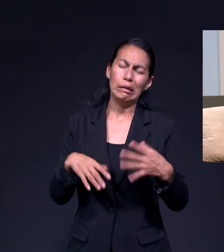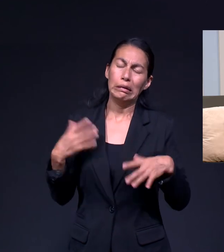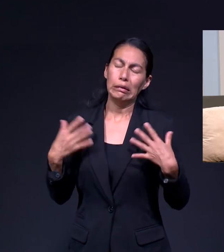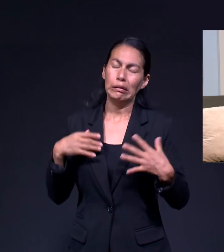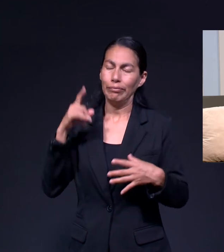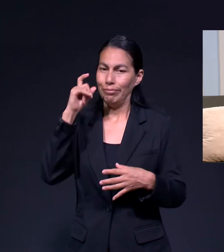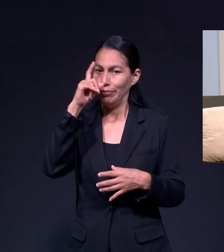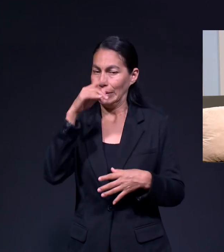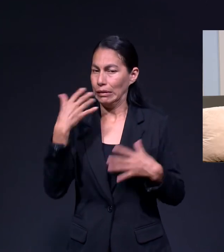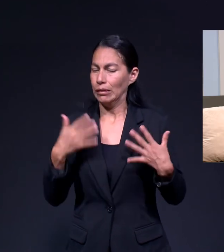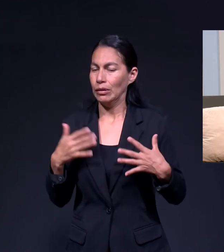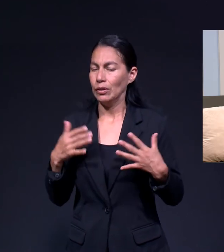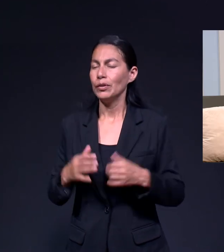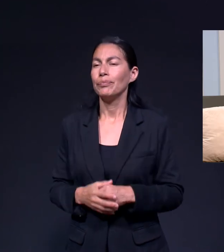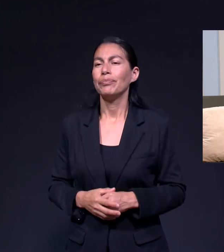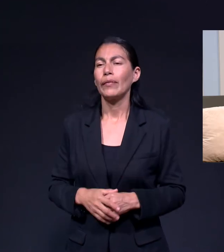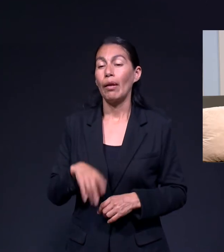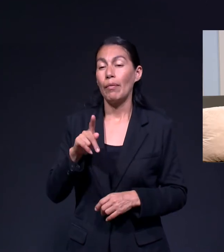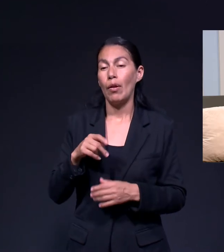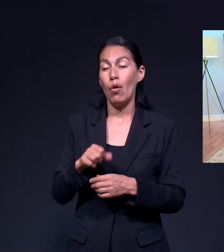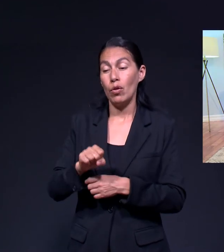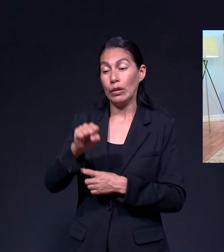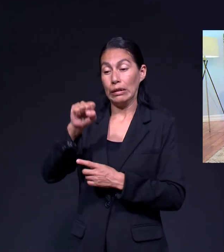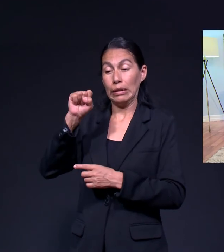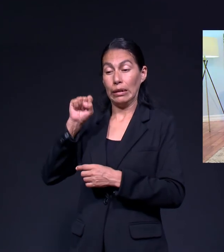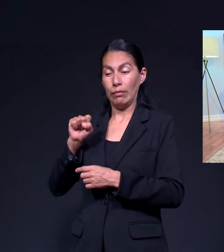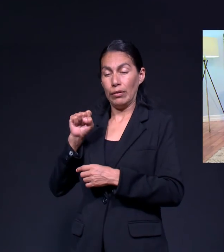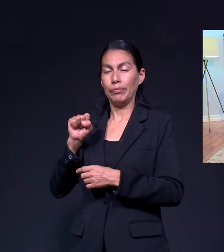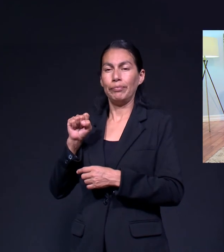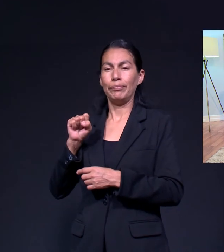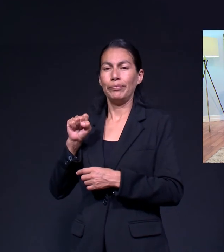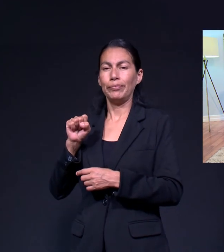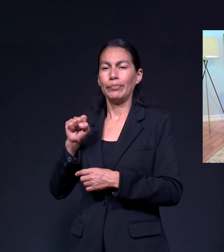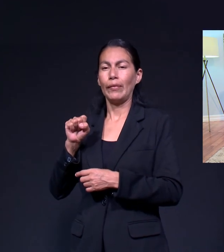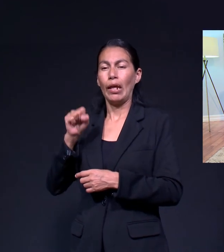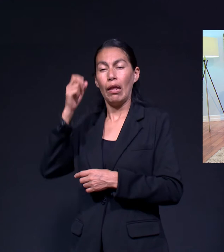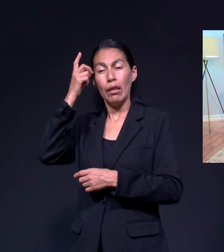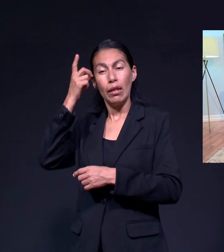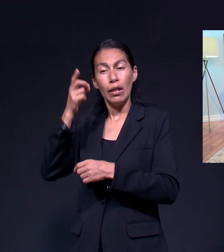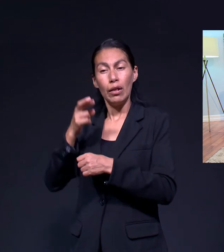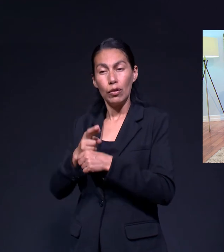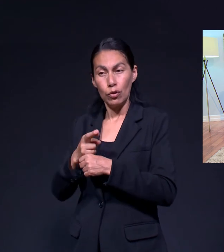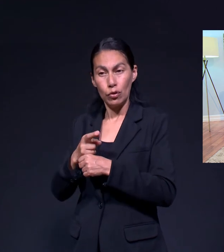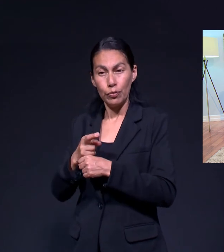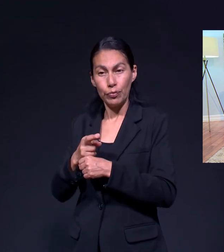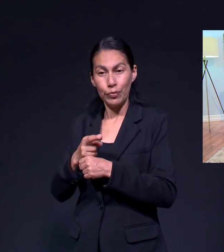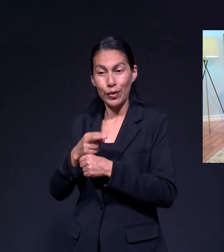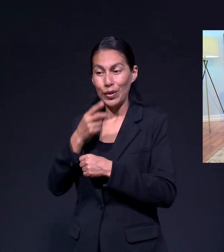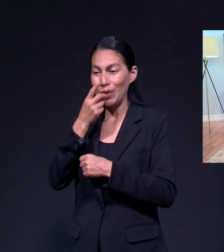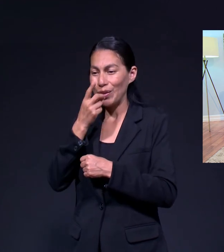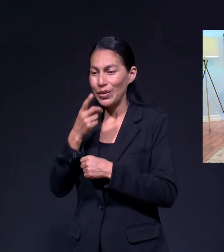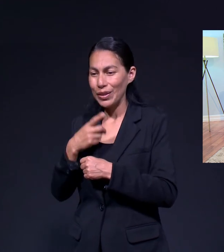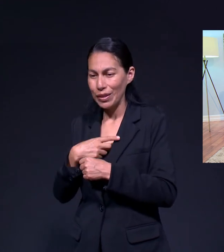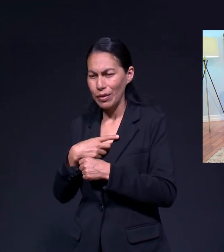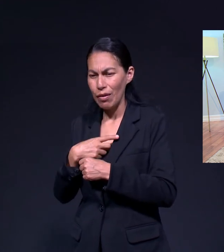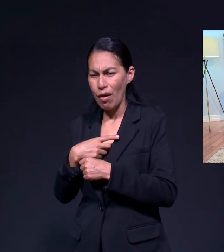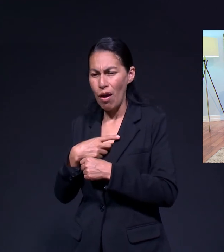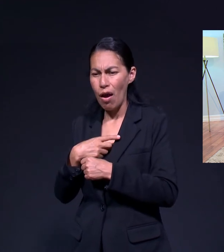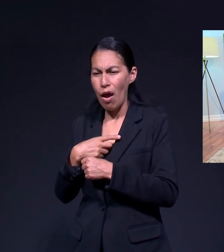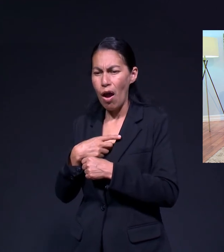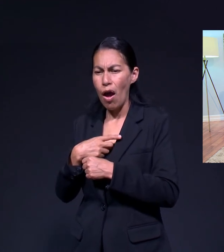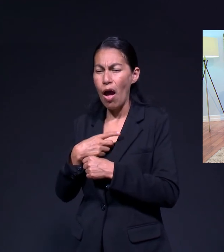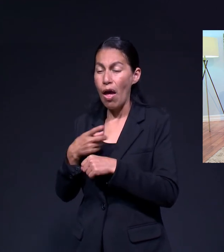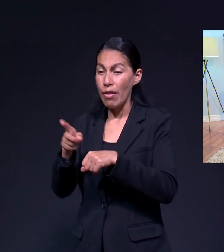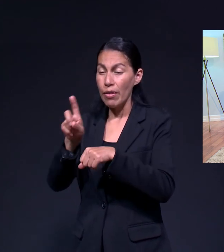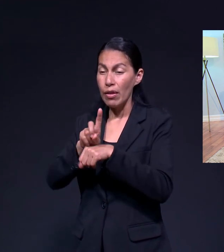nombre sino el de la universidad etcétera aprovechamos de que un sábado antes el director de la facultad nos dijo que